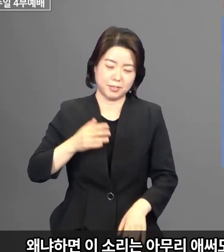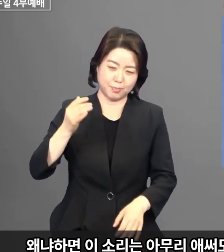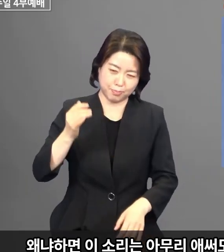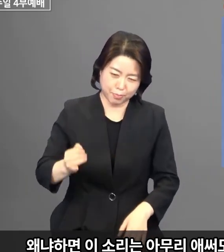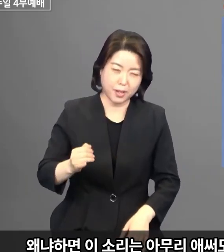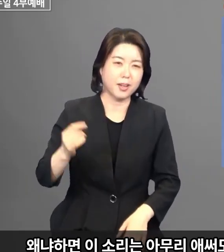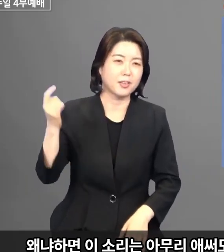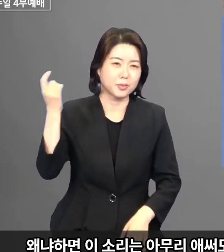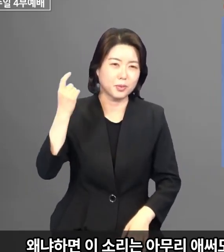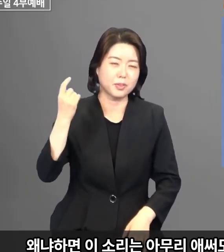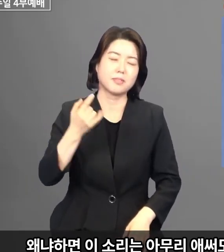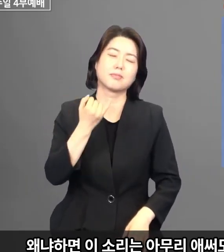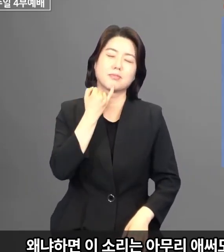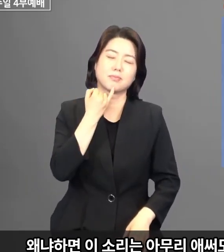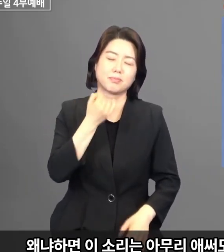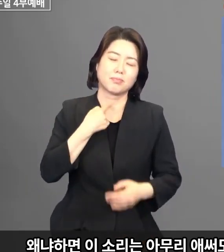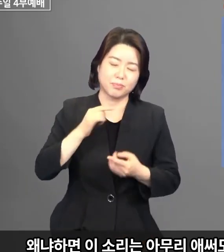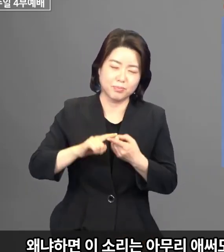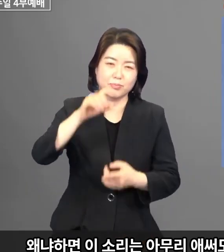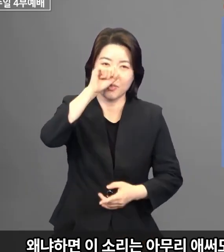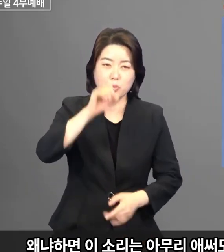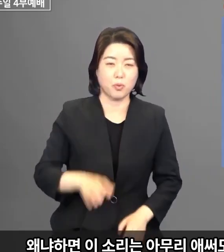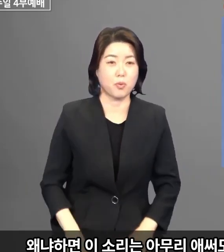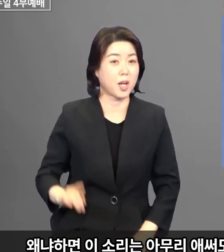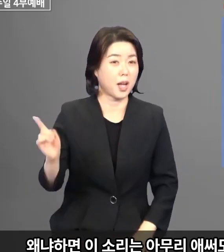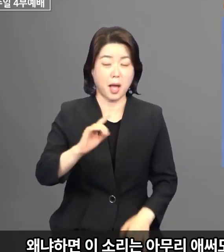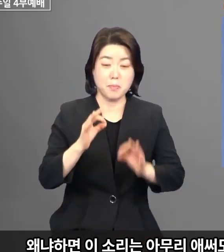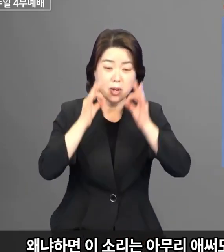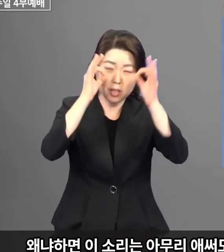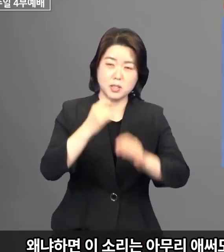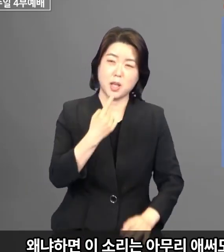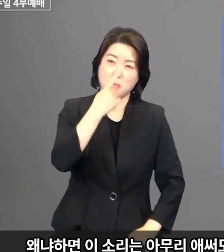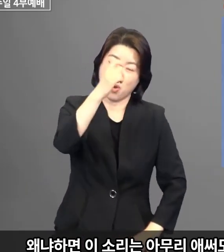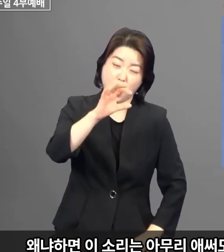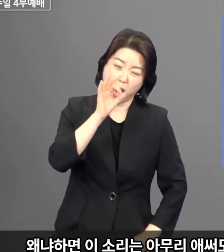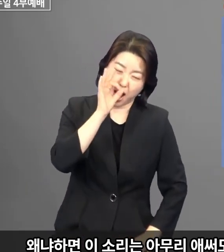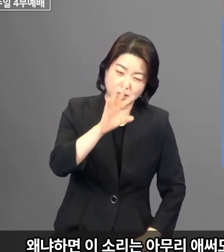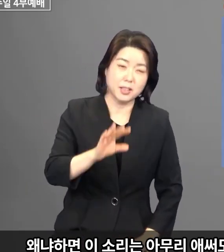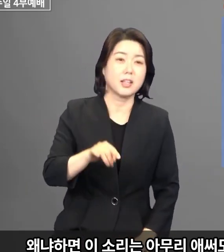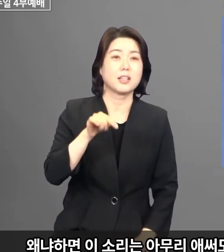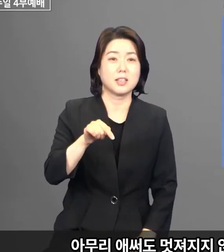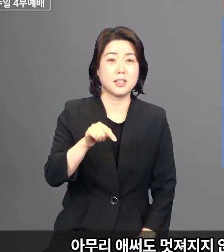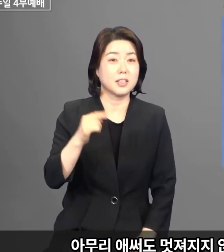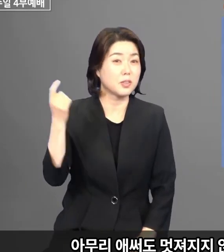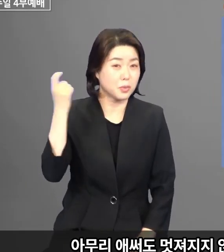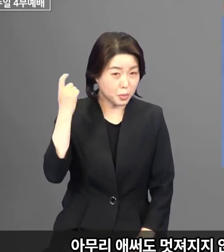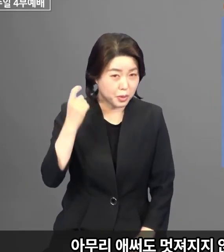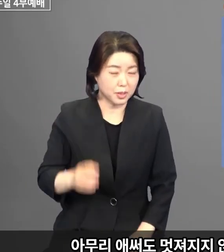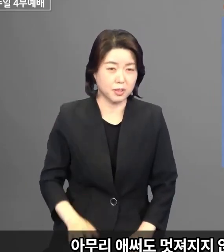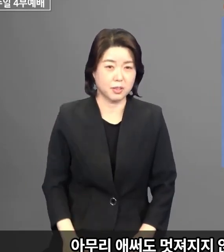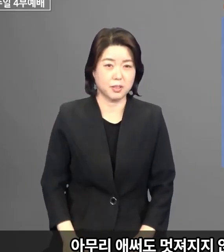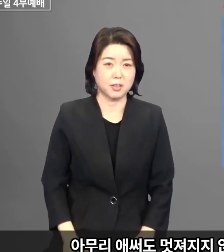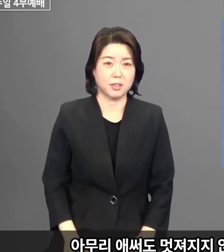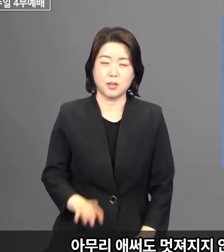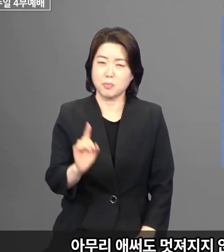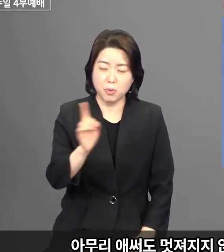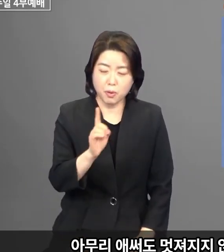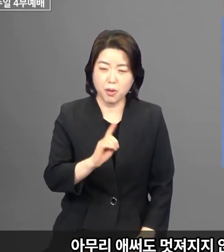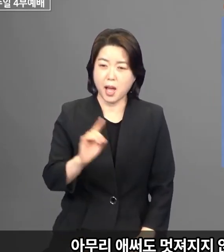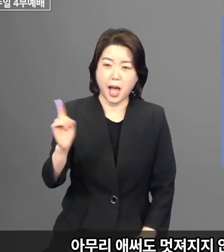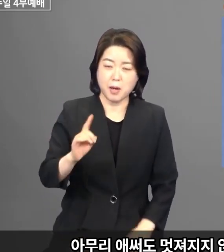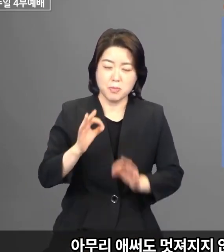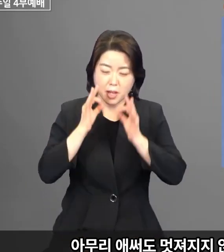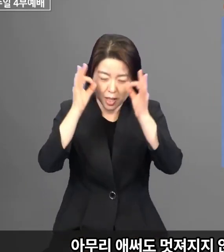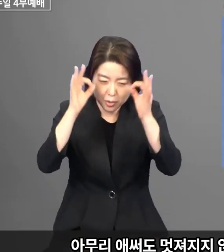왜냐하면 이 소리는 아무리 애써도 멋지게 부러지지 않는 이 소리는 아무리 애써도 멋져지지